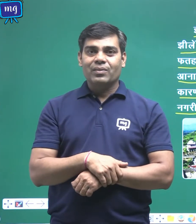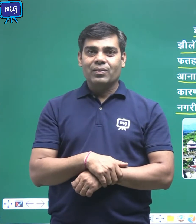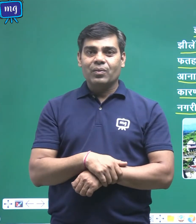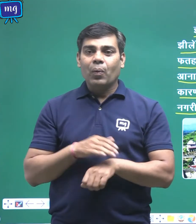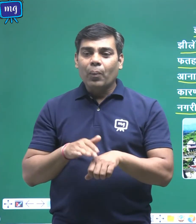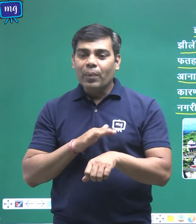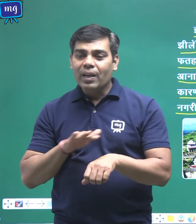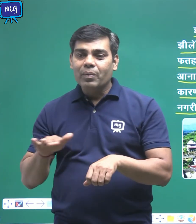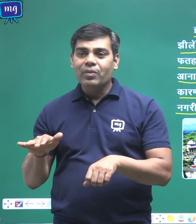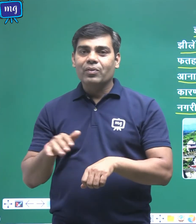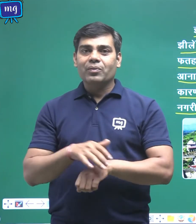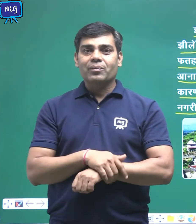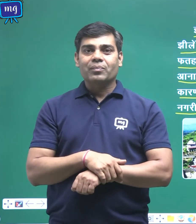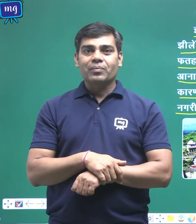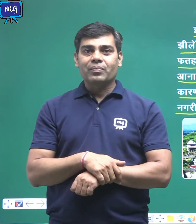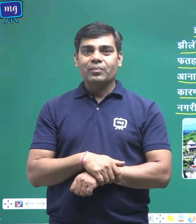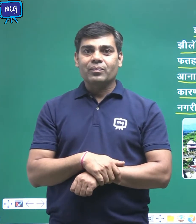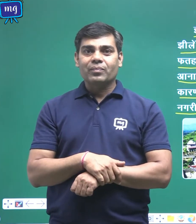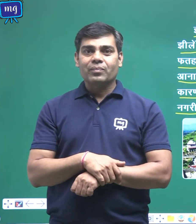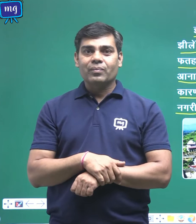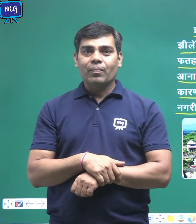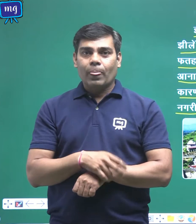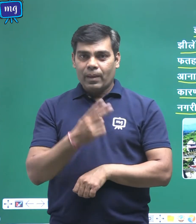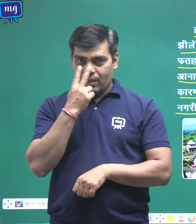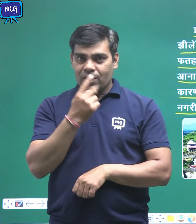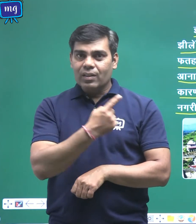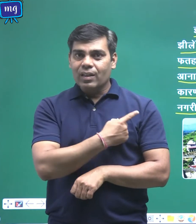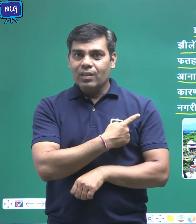प्यारे बच्चों, इस चित्र को देखो।